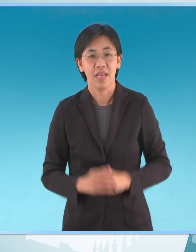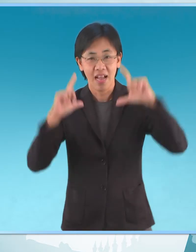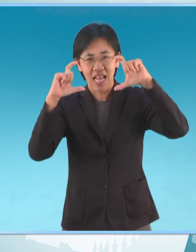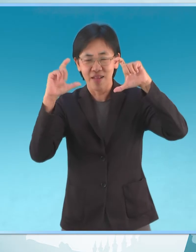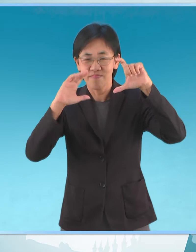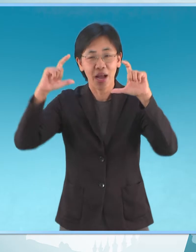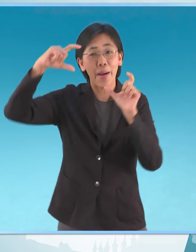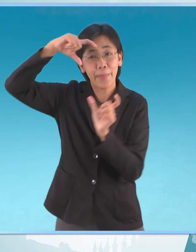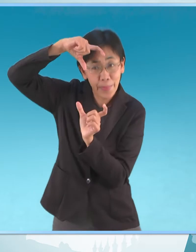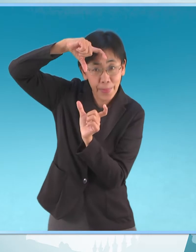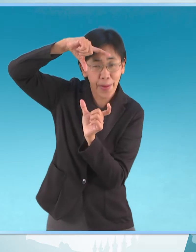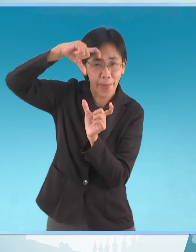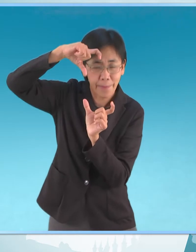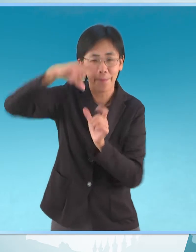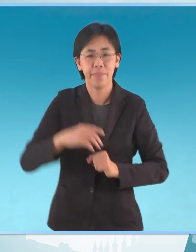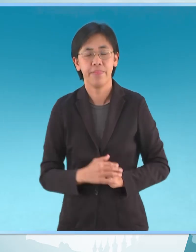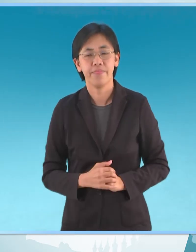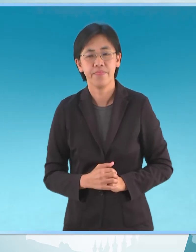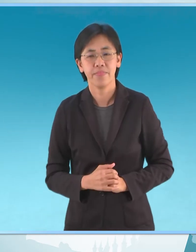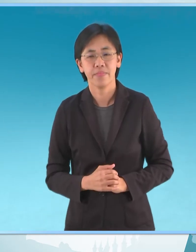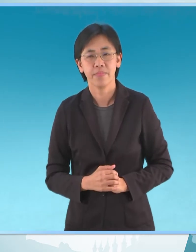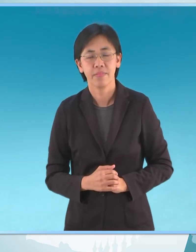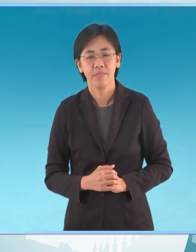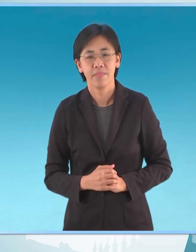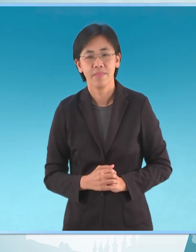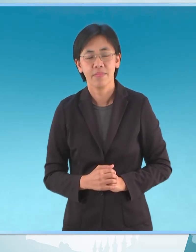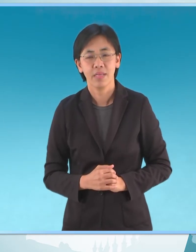อย่างภาพแนวตั้งภาพนี้นะครับจะเห็นว่า